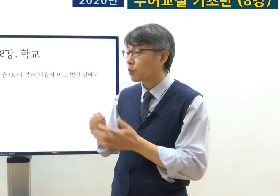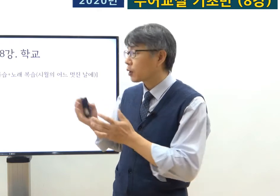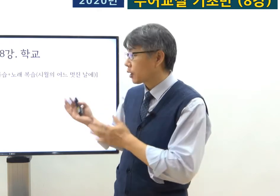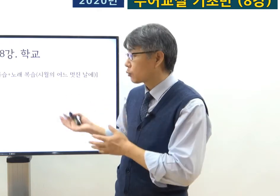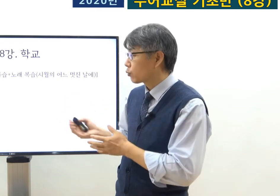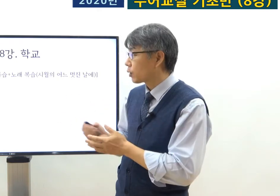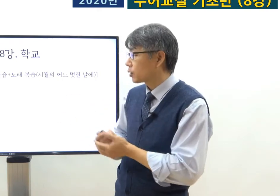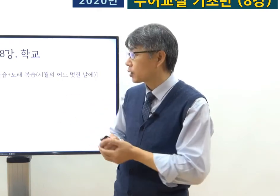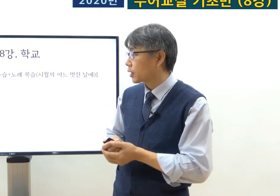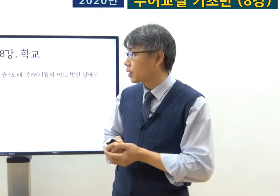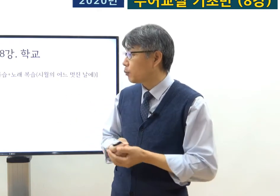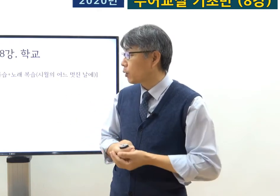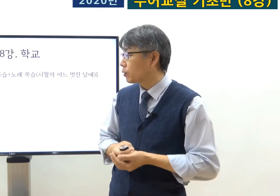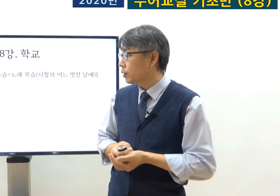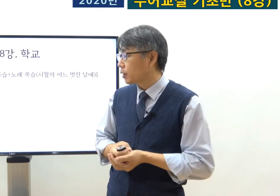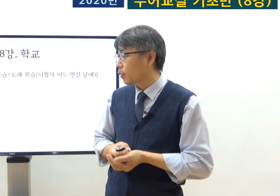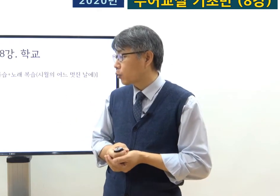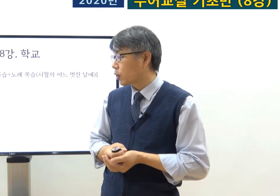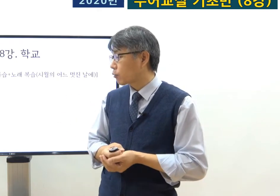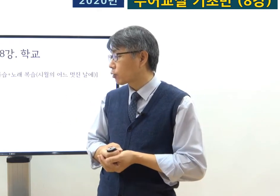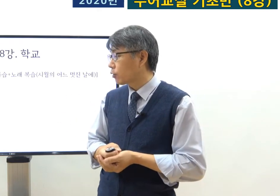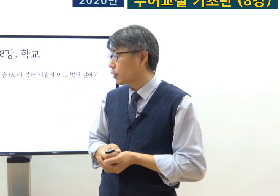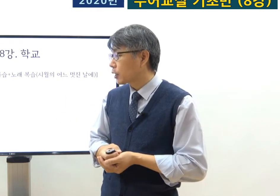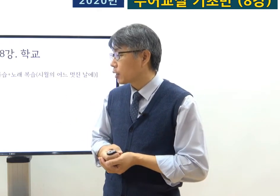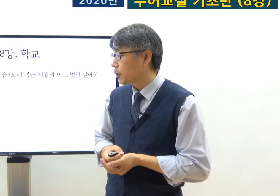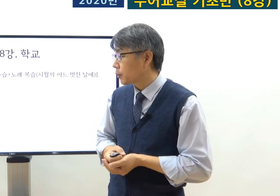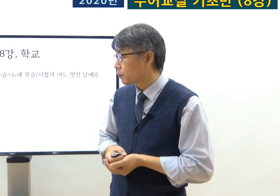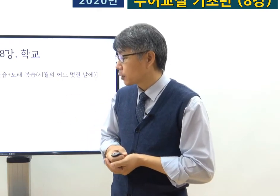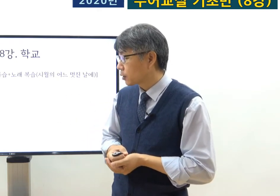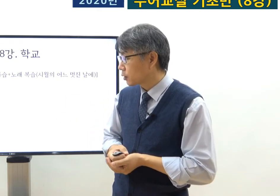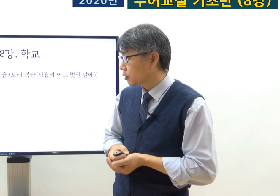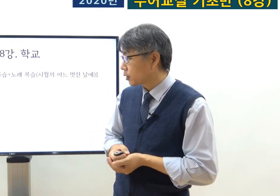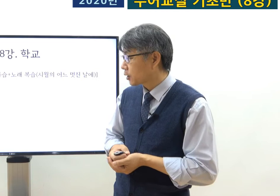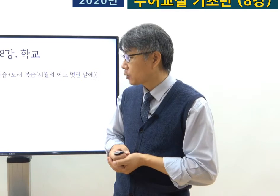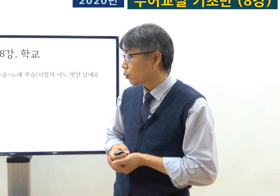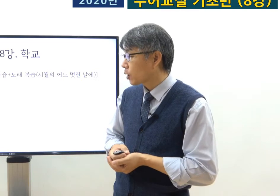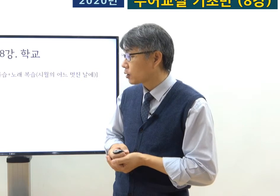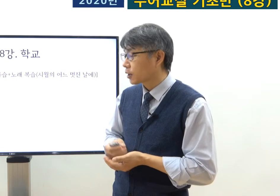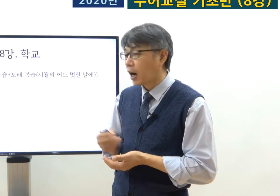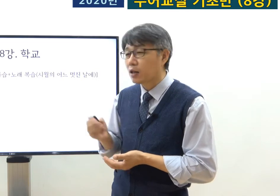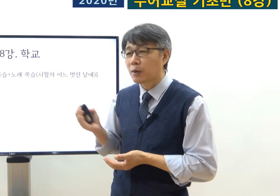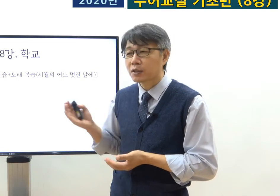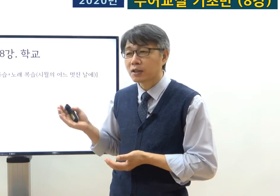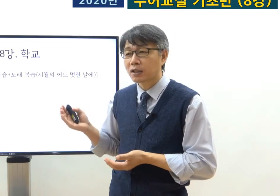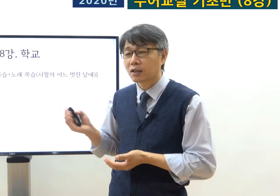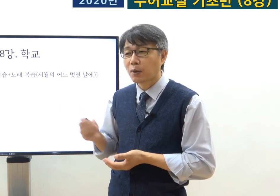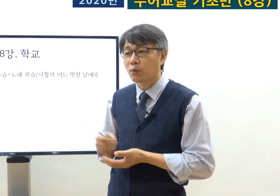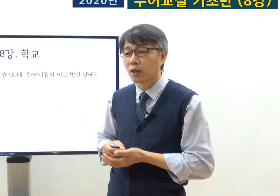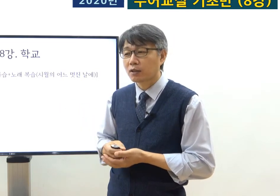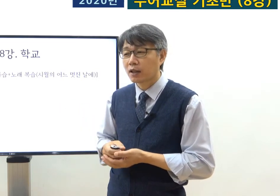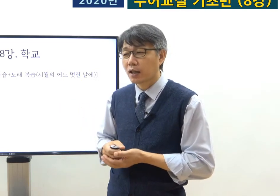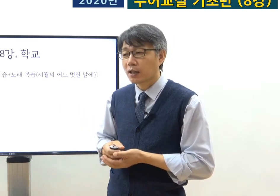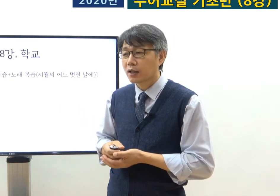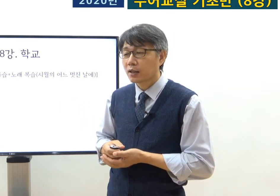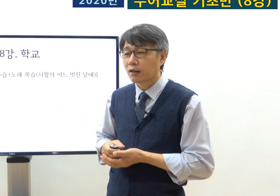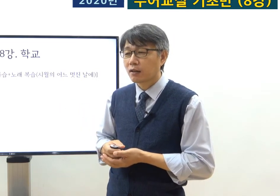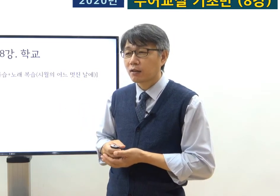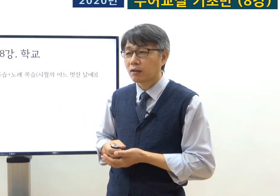대한 수어를 같이 한번 해볼 것 같고요. 그 다음에 사실은 노래를 가을 편지라는 걸 배우기로 했는데,